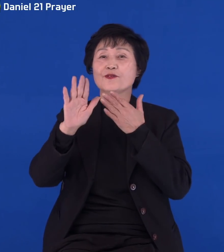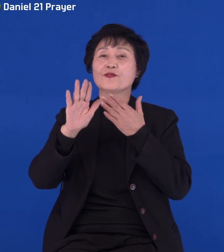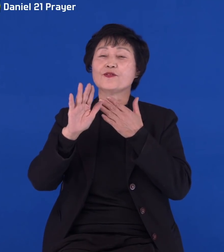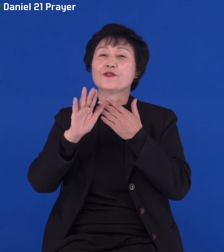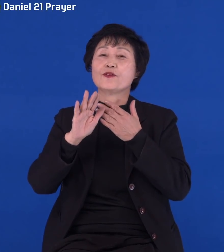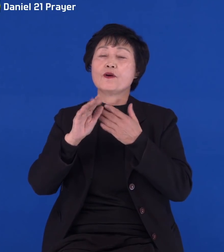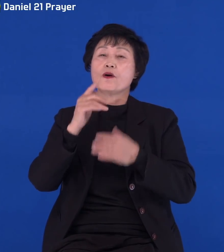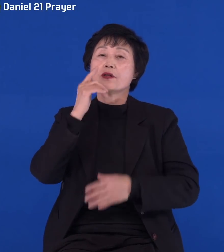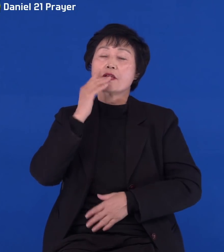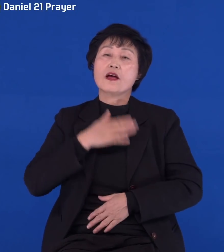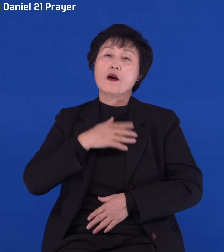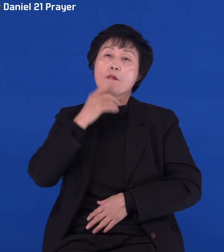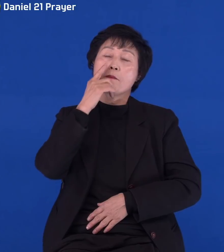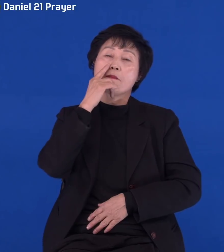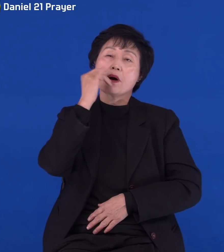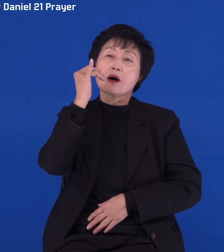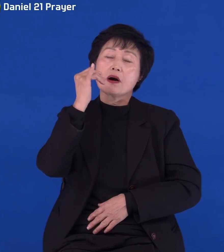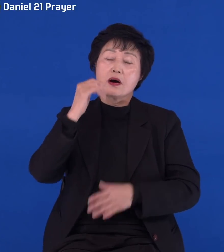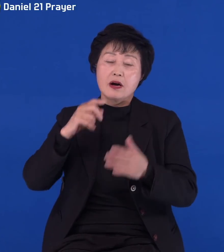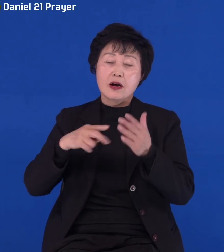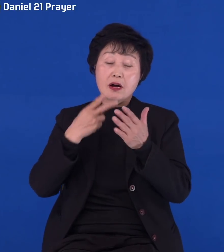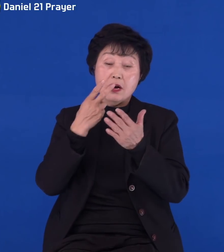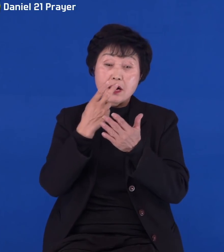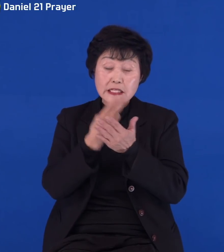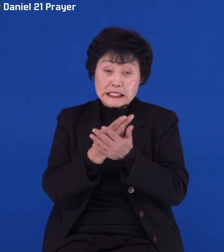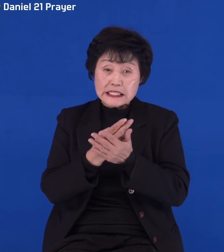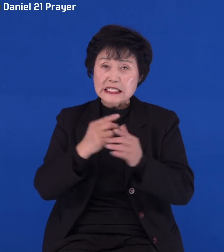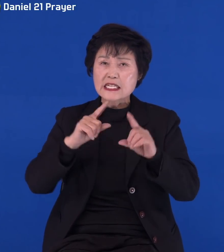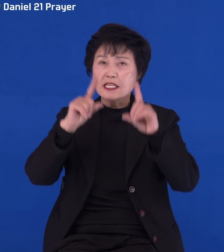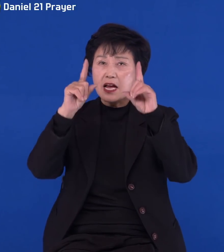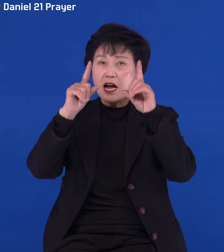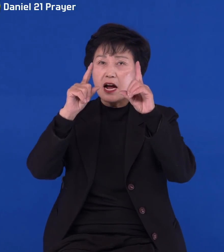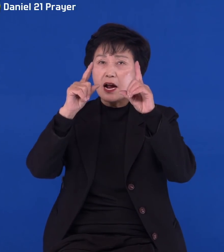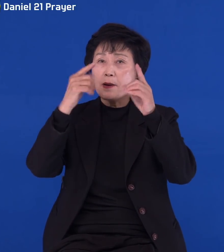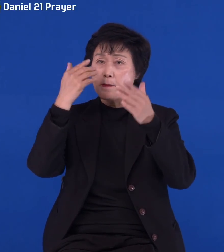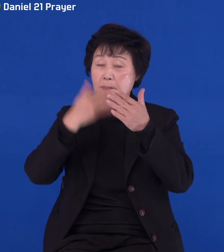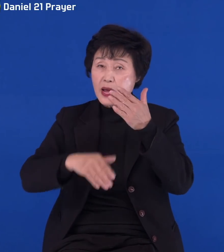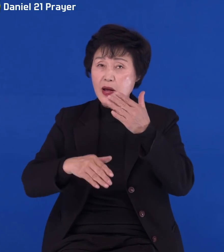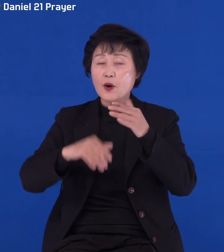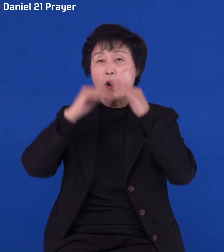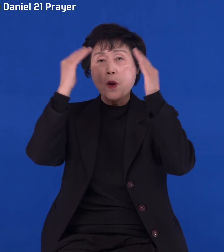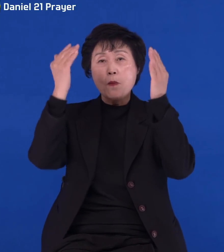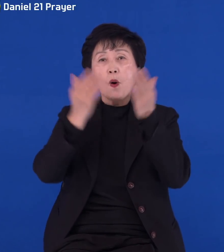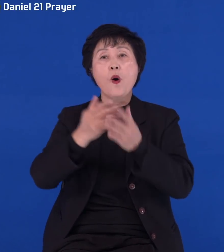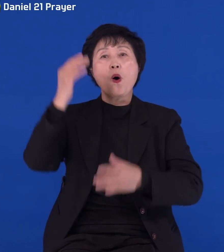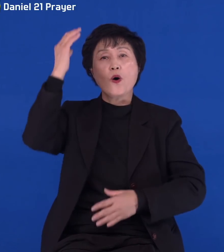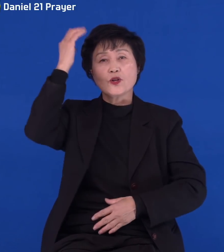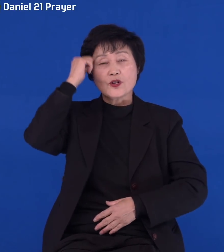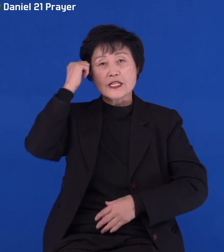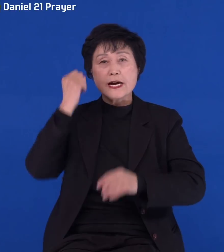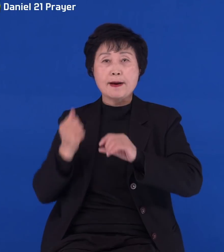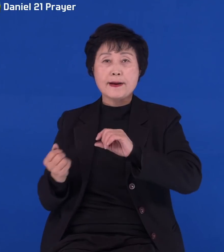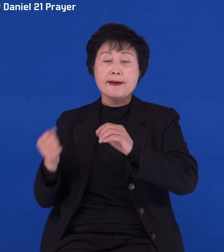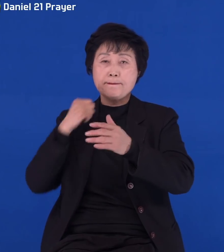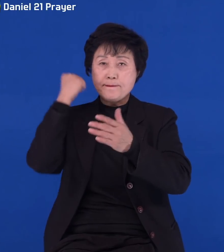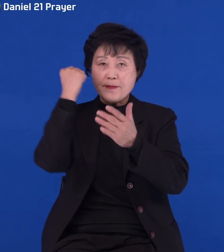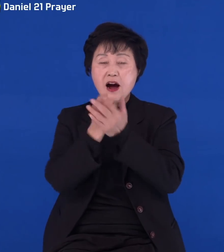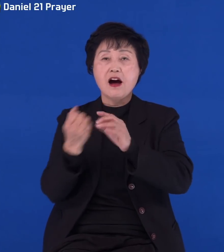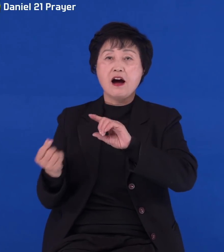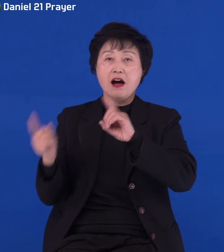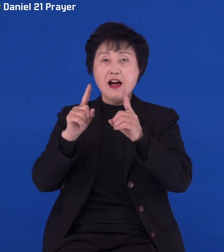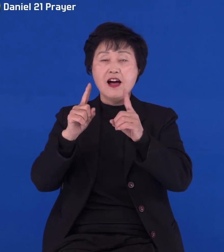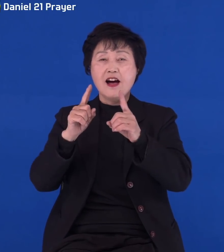저희 어머니 쓰러진 당일만을 제외하고 모든 기억이 정상으로 돌아왔습니다. 36kg인